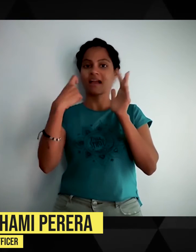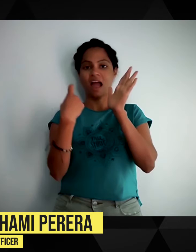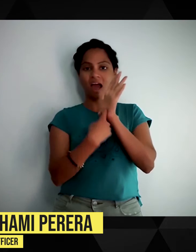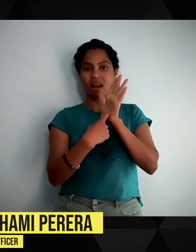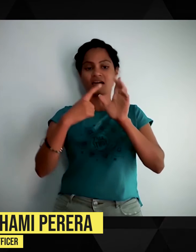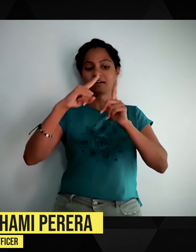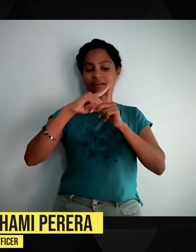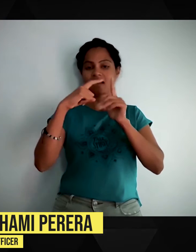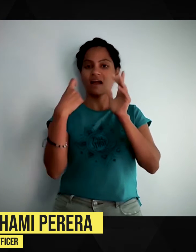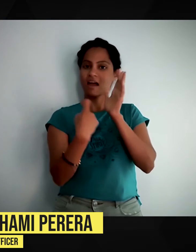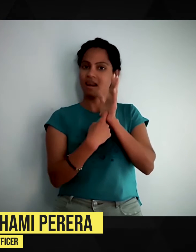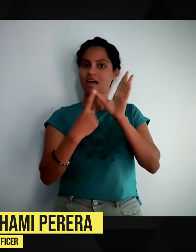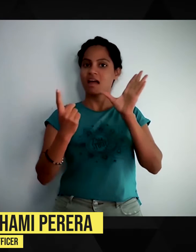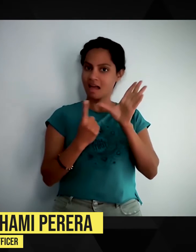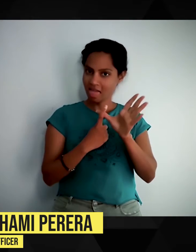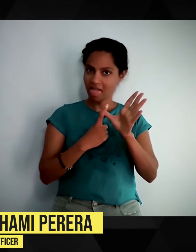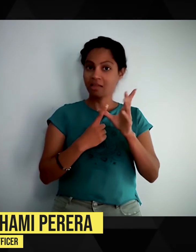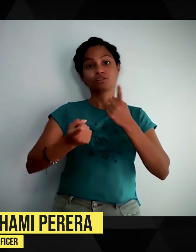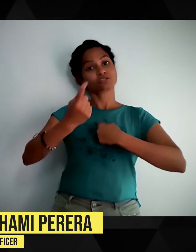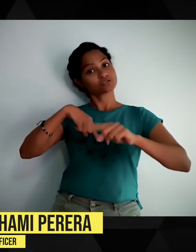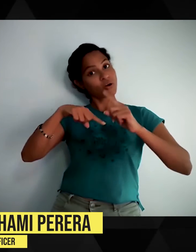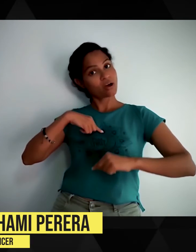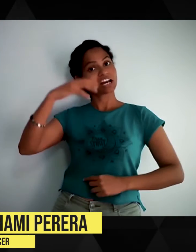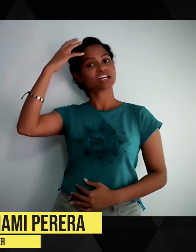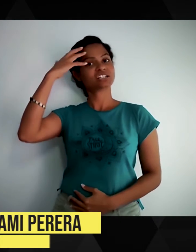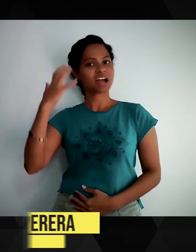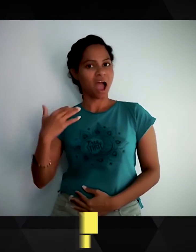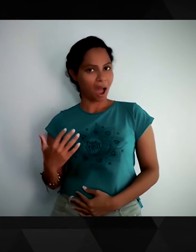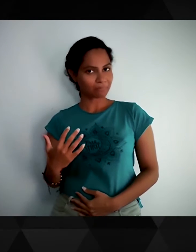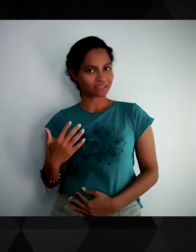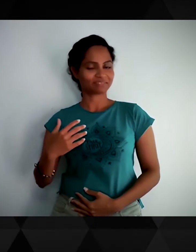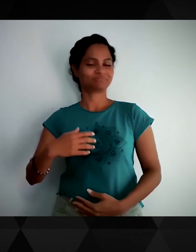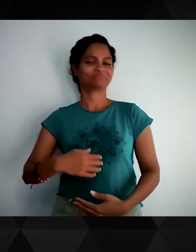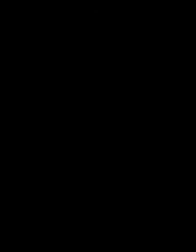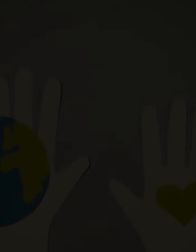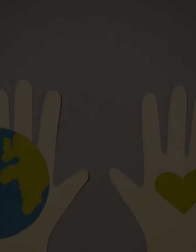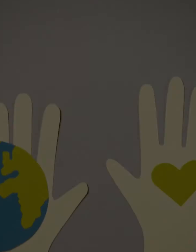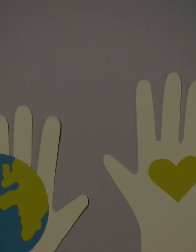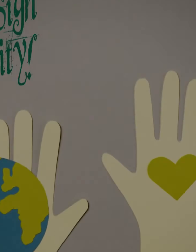නිෂාමි පෙරේරා. මගේ සංඥානාමය